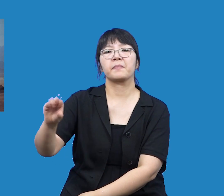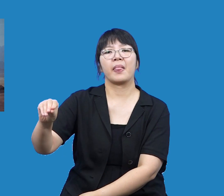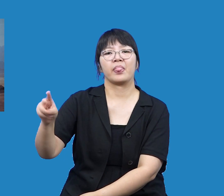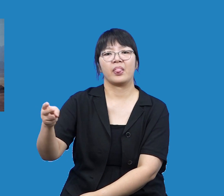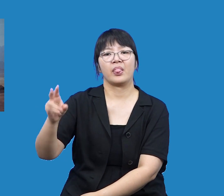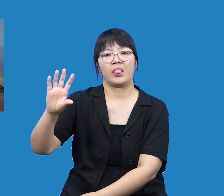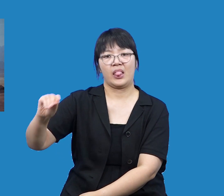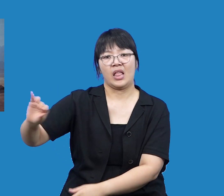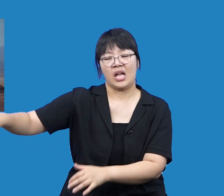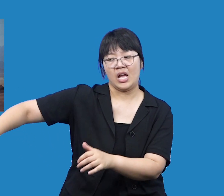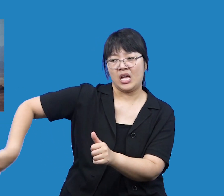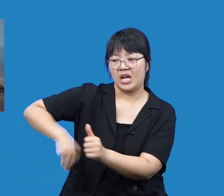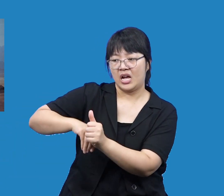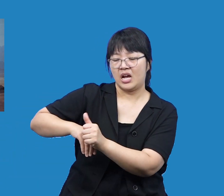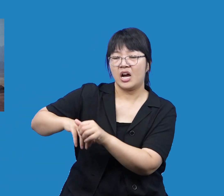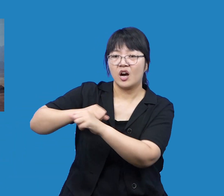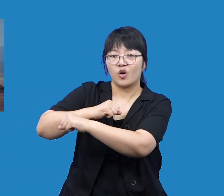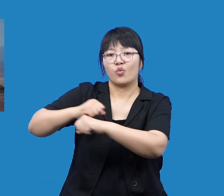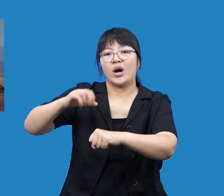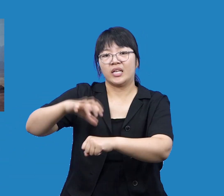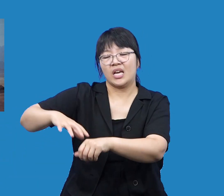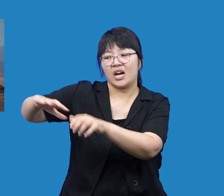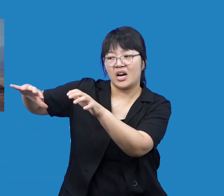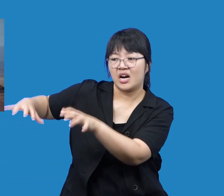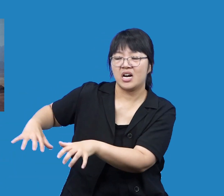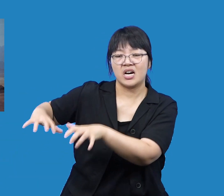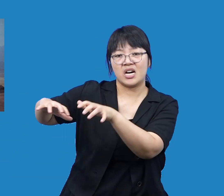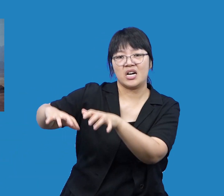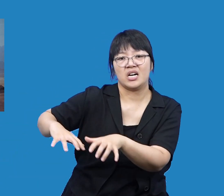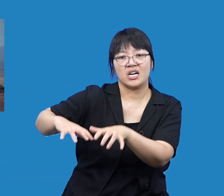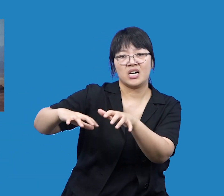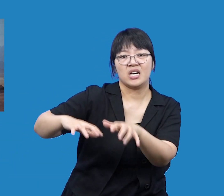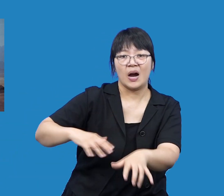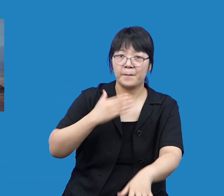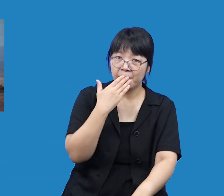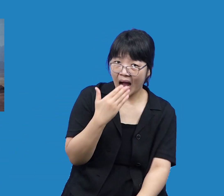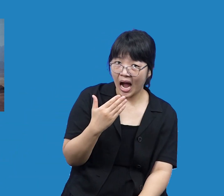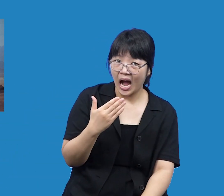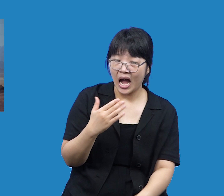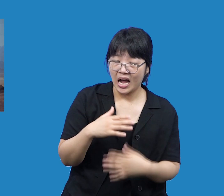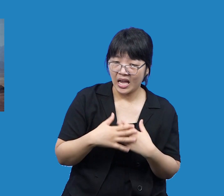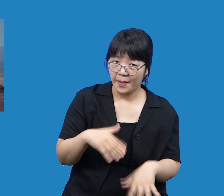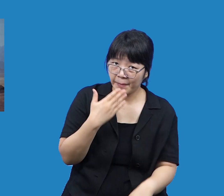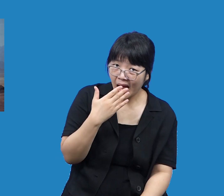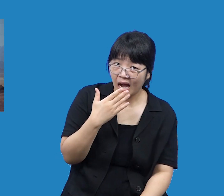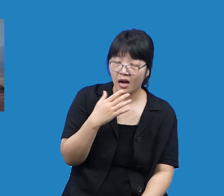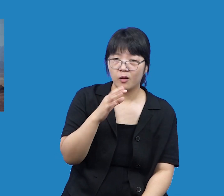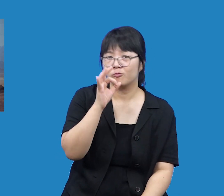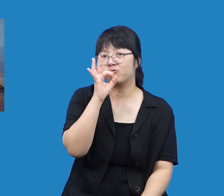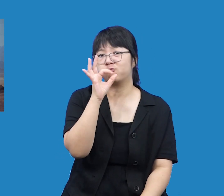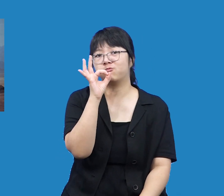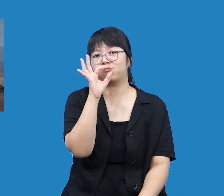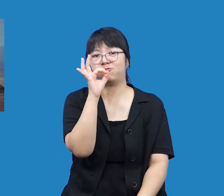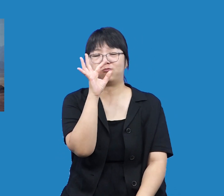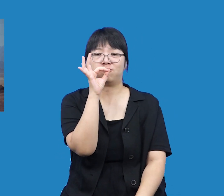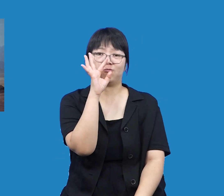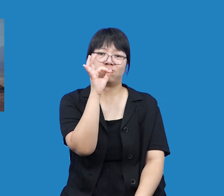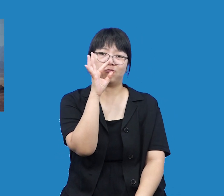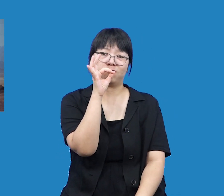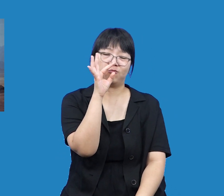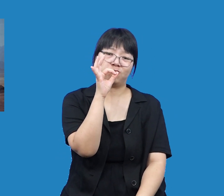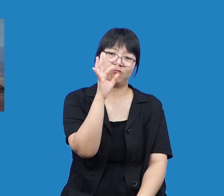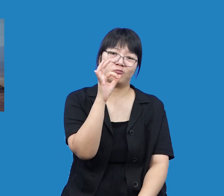이끌고 광야를 거쳐 가나안 앞까지 인도해 갈 수가 있었겠습니까? 결코 약한 사람이